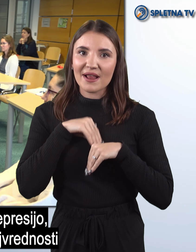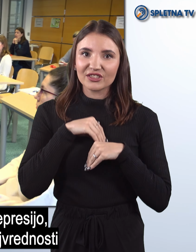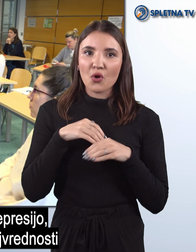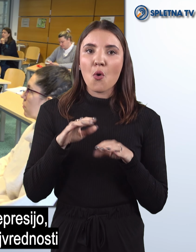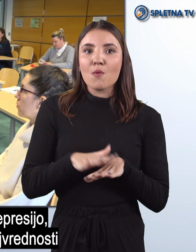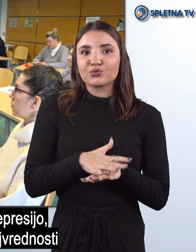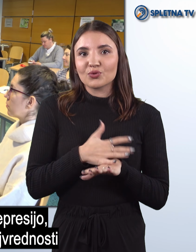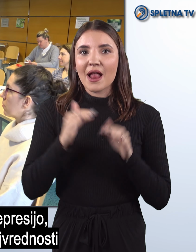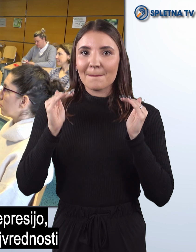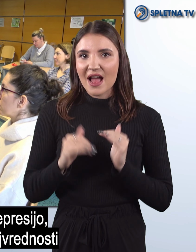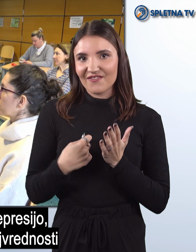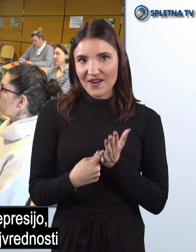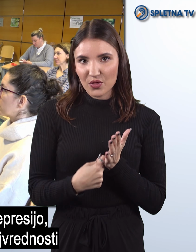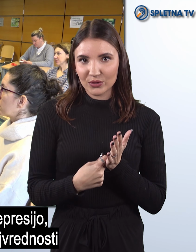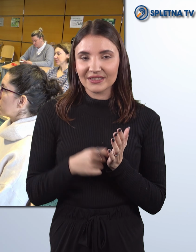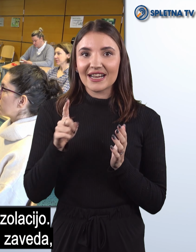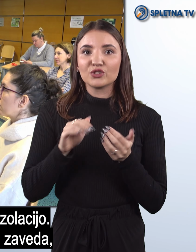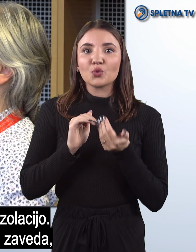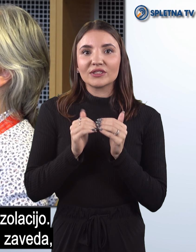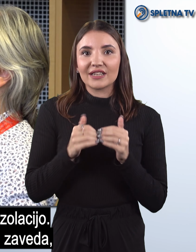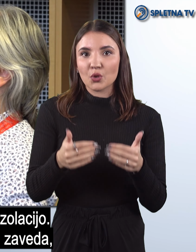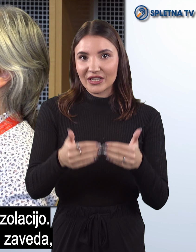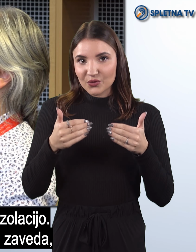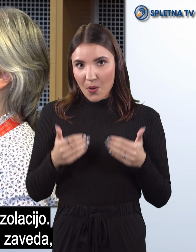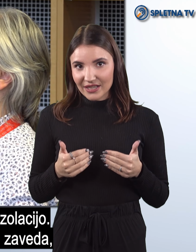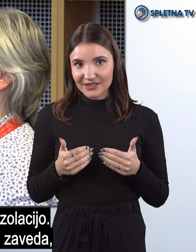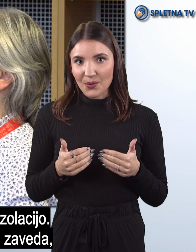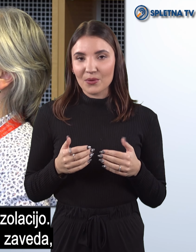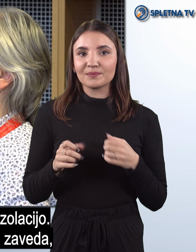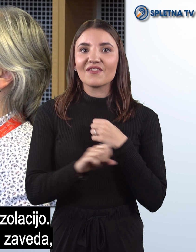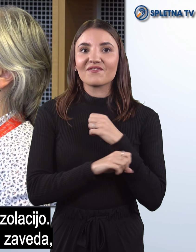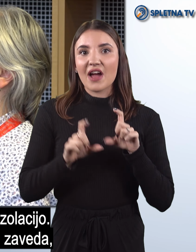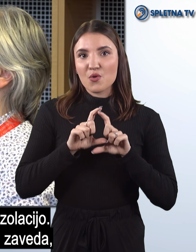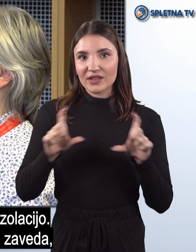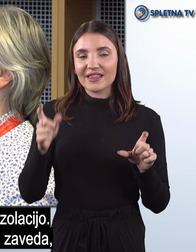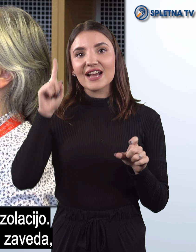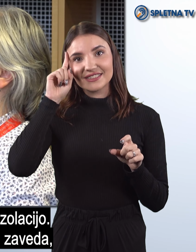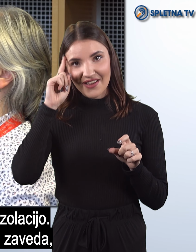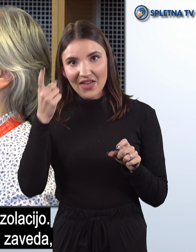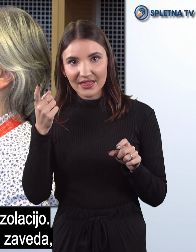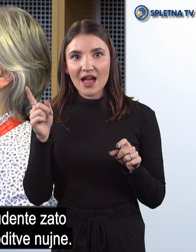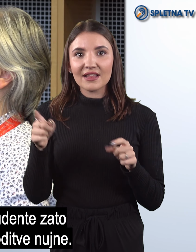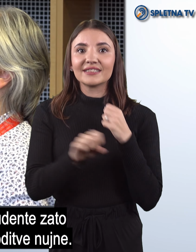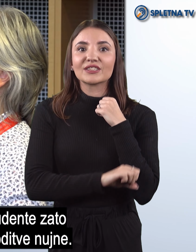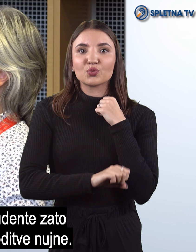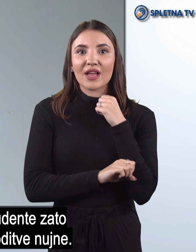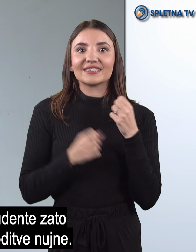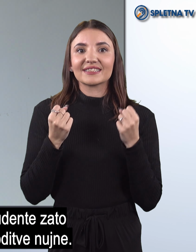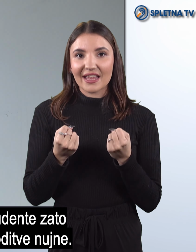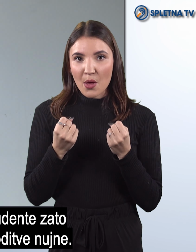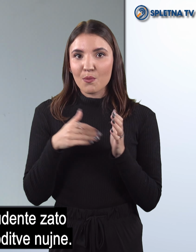manj vrednosti in socialno izolacijo. Fakulteta se zaveda, da so za te študente